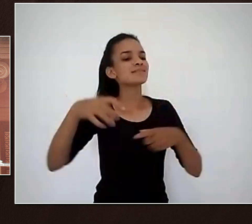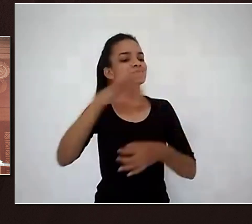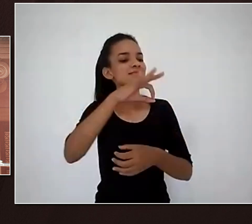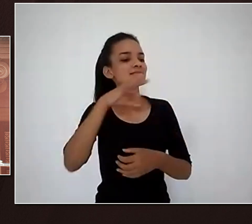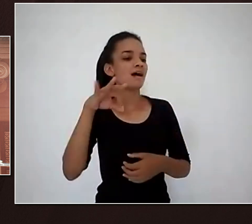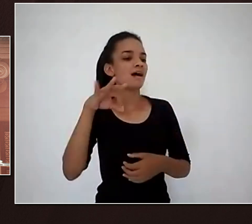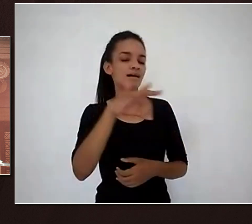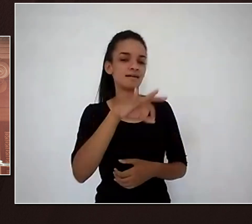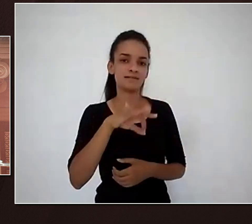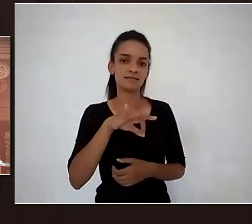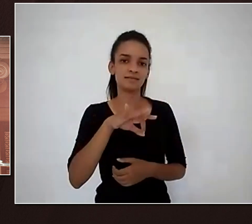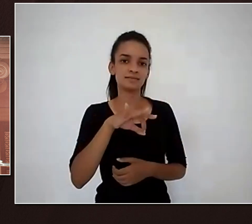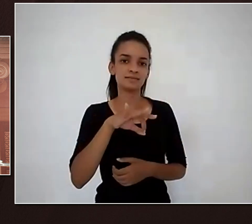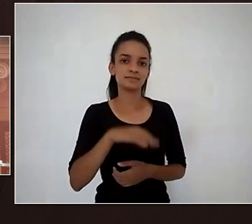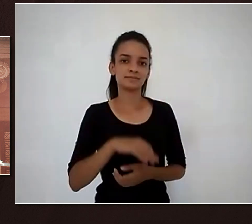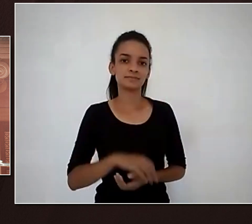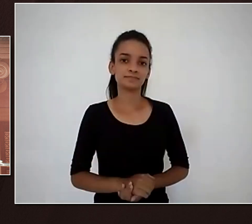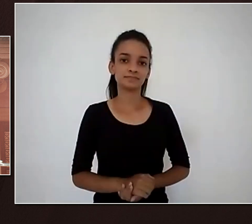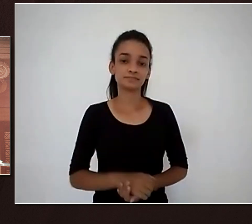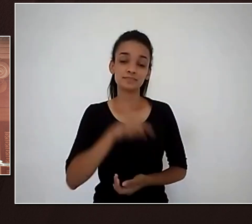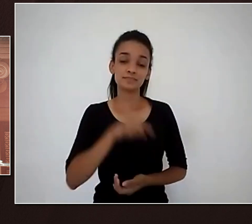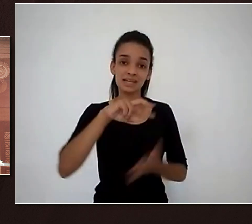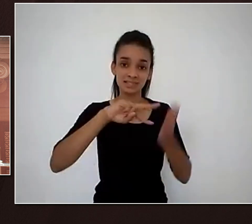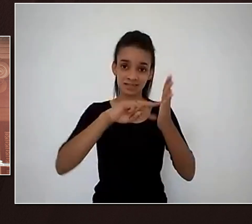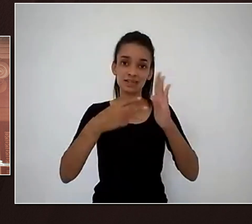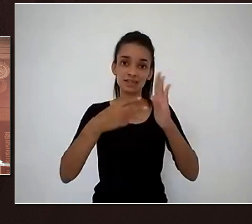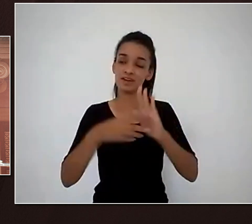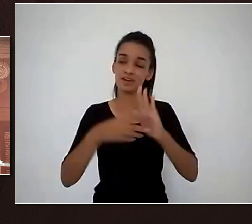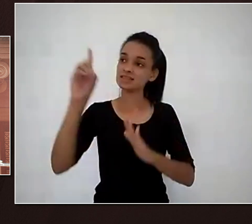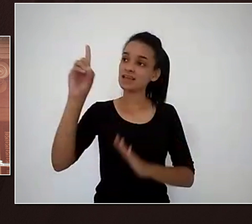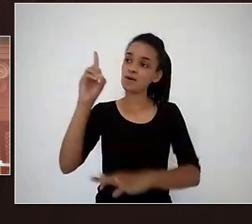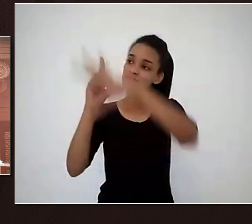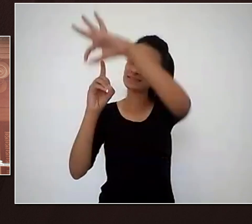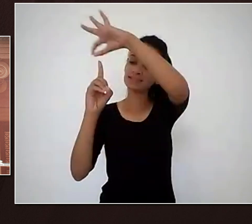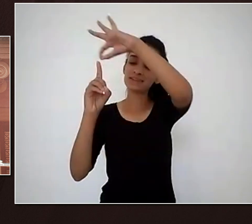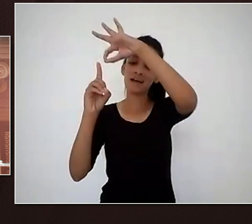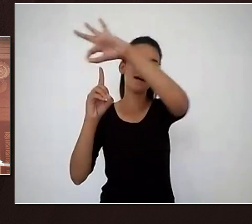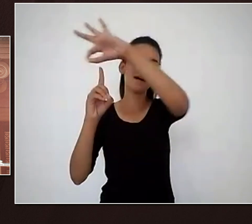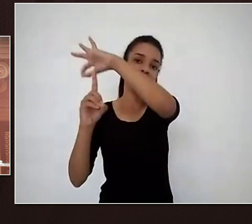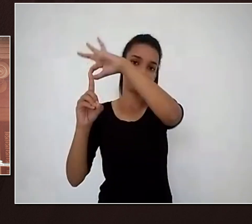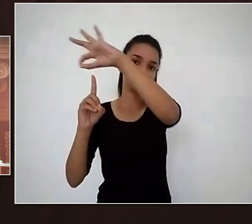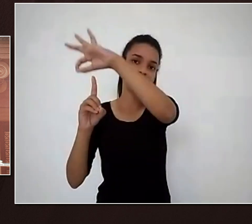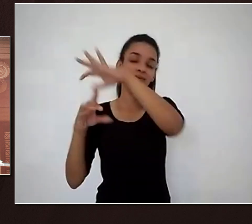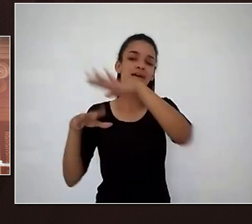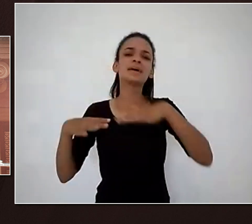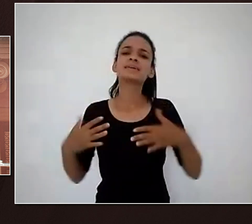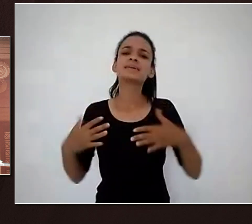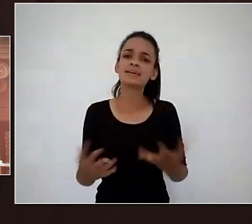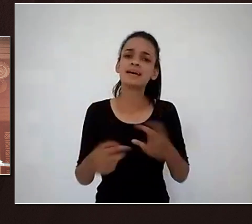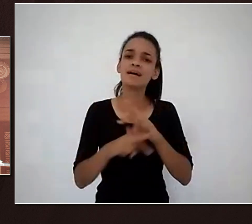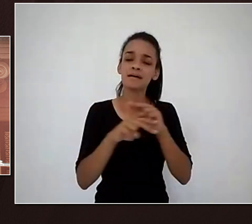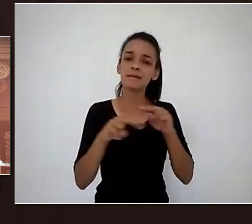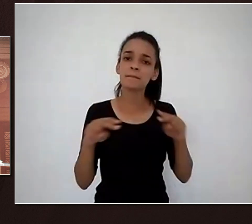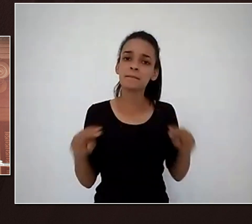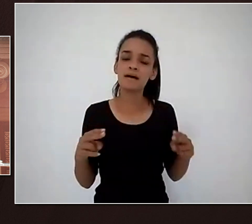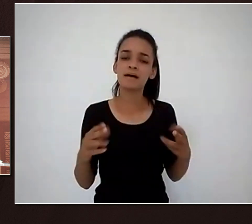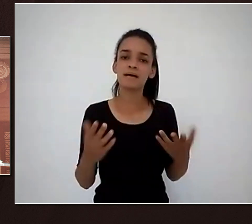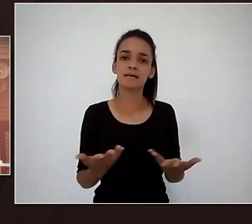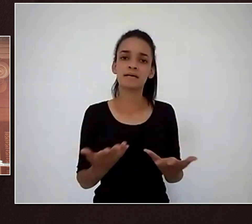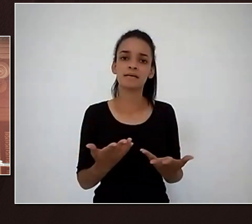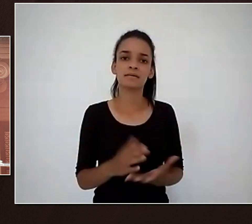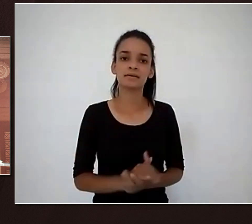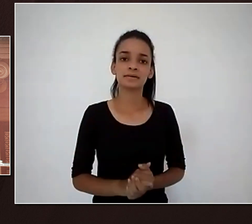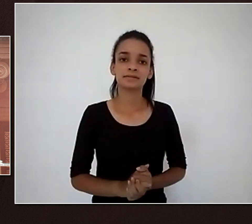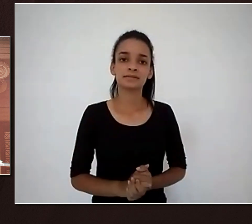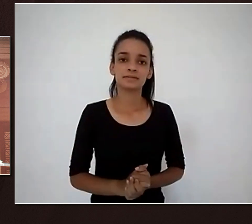representa a santidade de Deus. Portanto, queridos irmãos, esse fogo que tem na igreja, esse fogo que